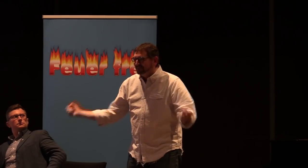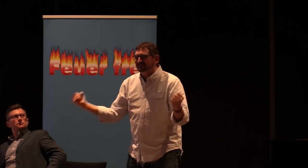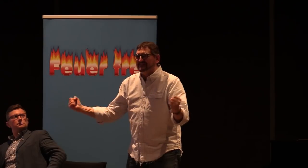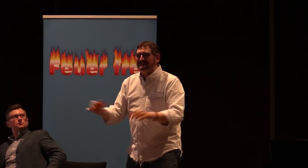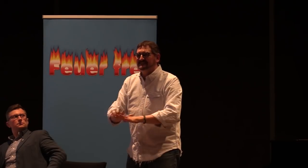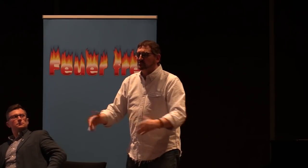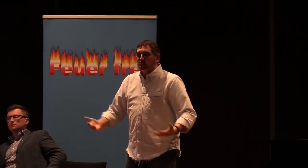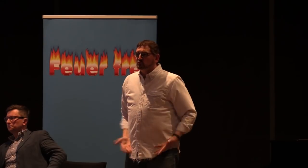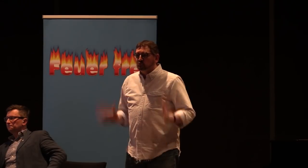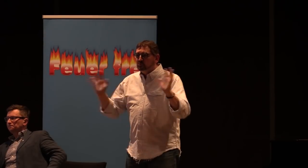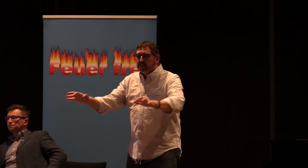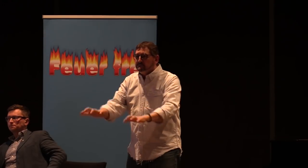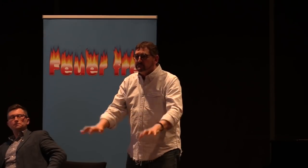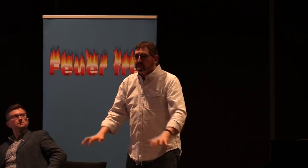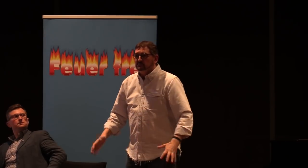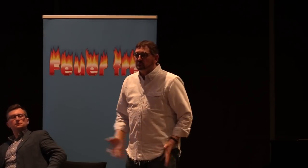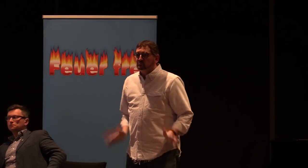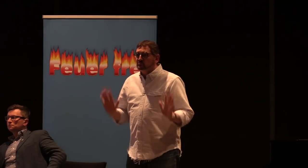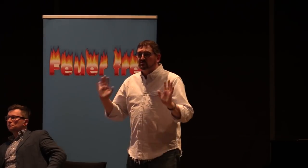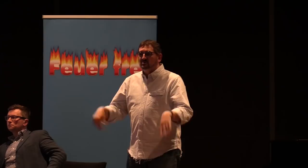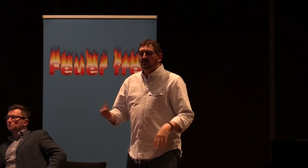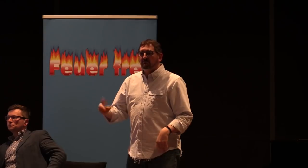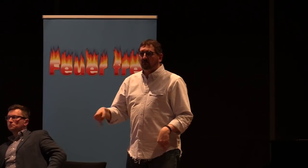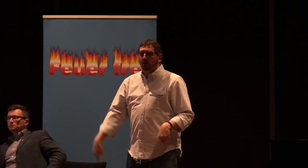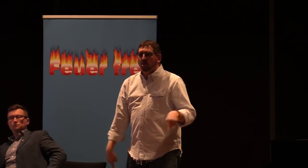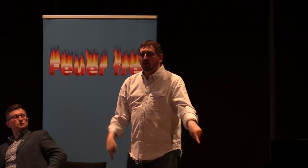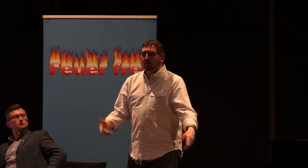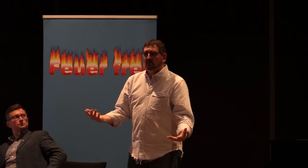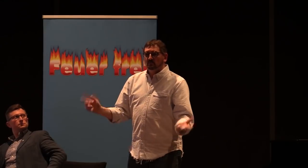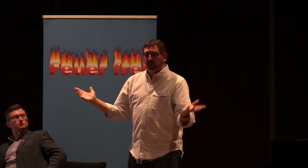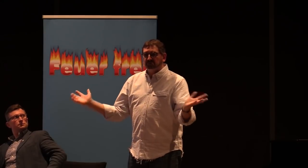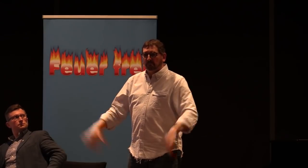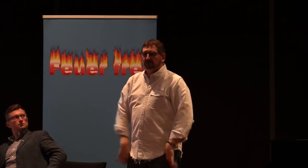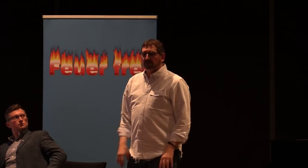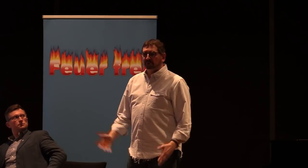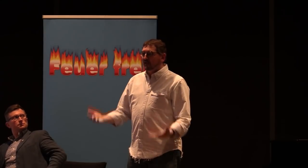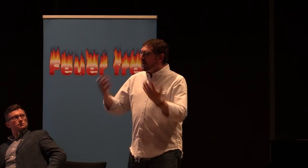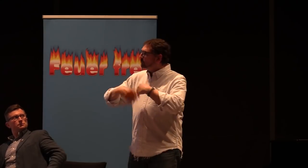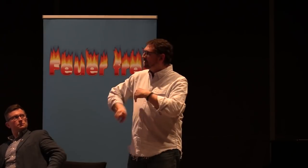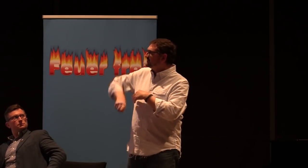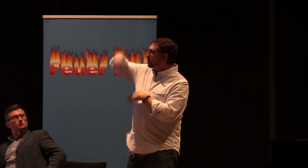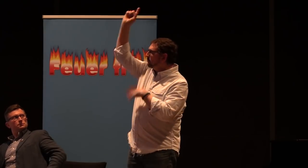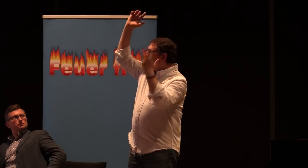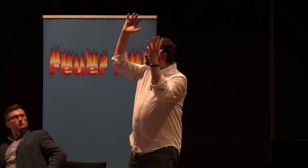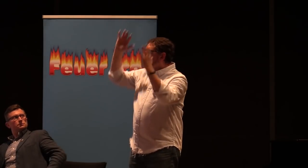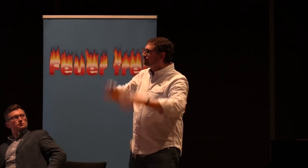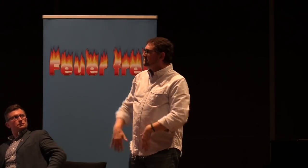Das ist mein Fundament, mein Boden ist schon komplett brüchig. Also, ja, er ist total löchrig mittlerweile